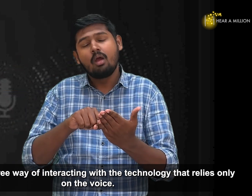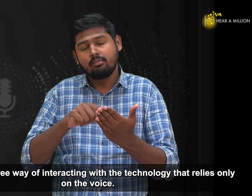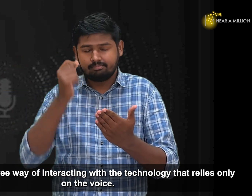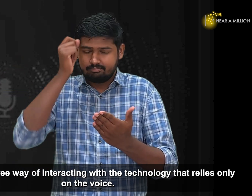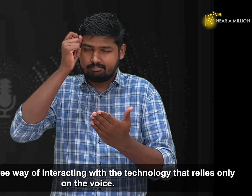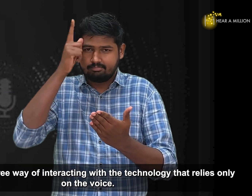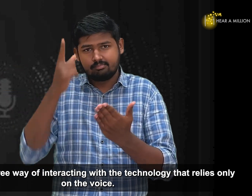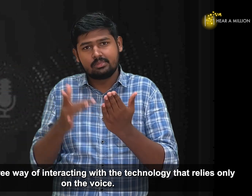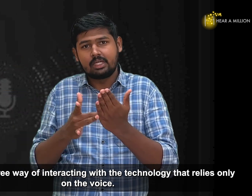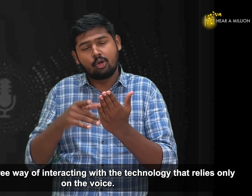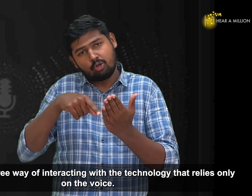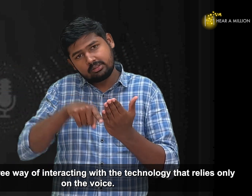निर्भर करता है।